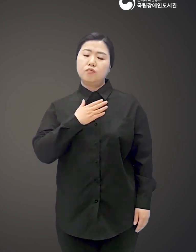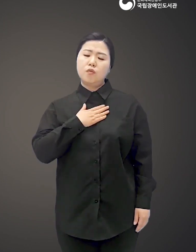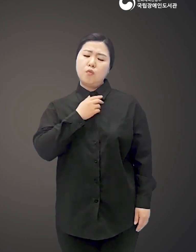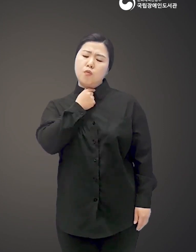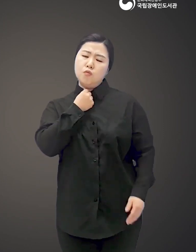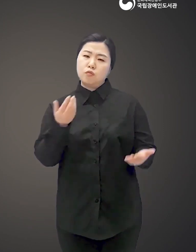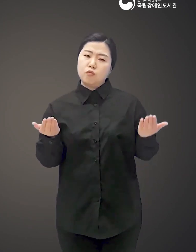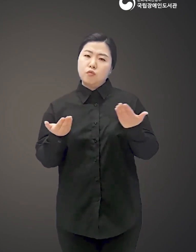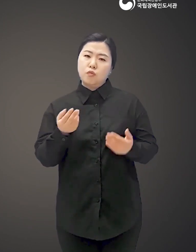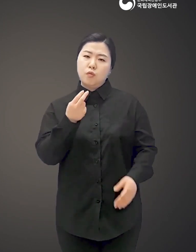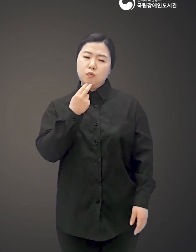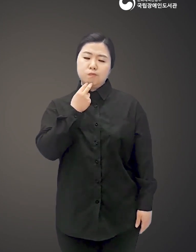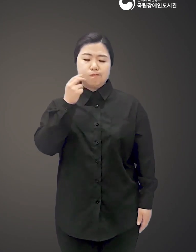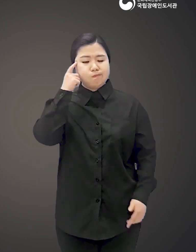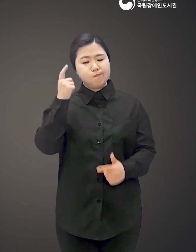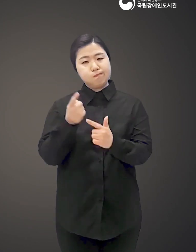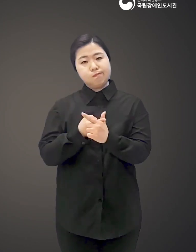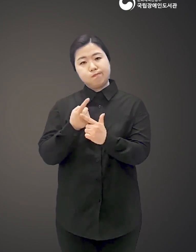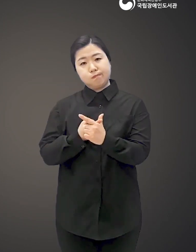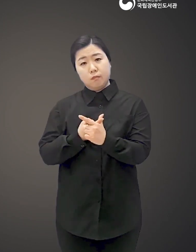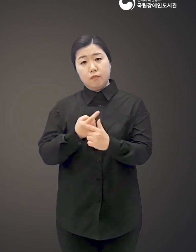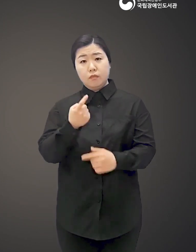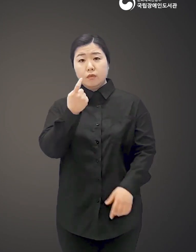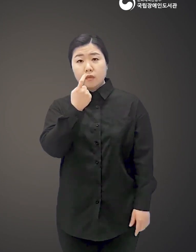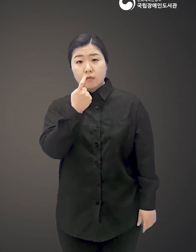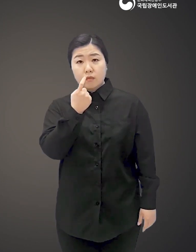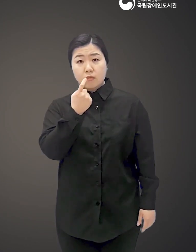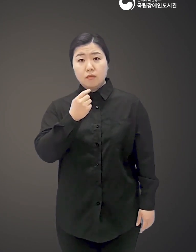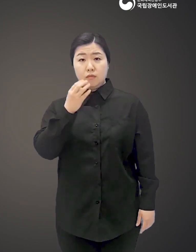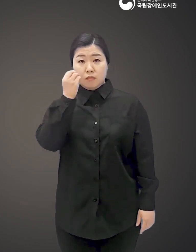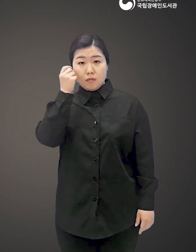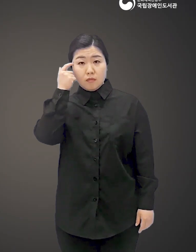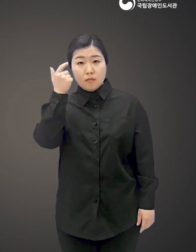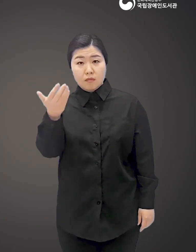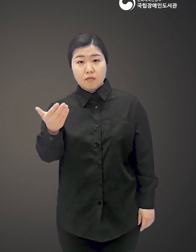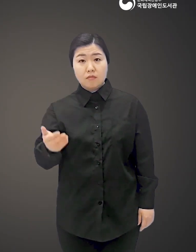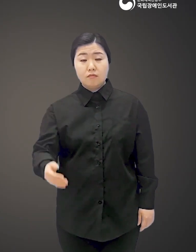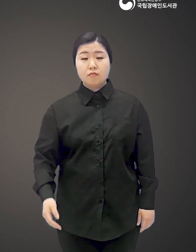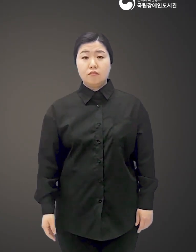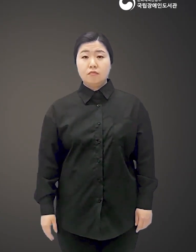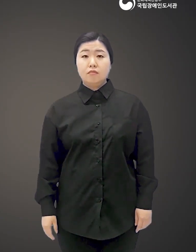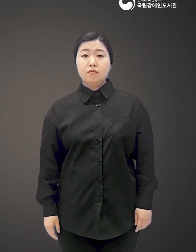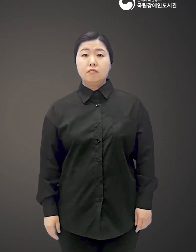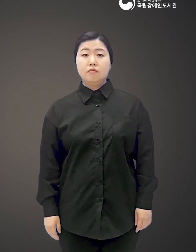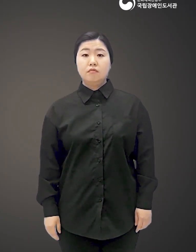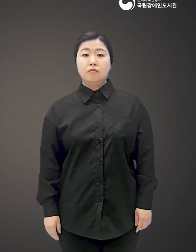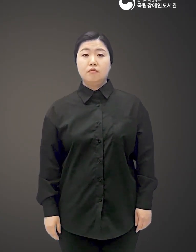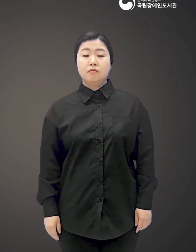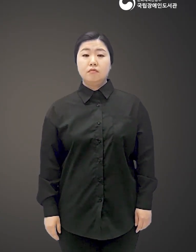딱히 하고 싶은 일이 없는 저는 비정상인가요?